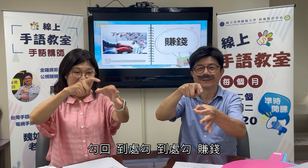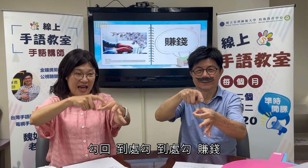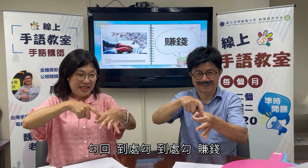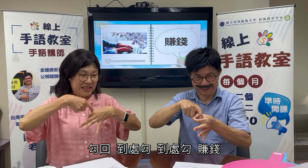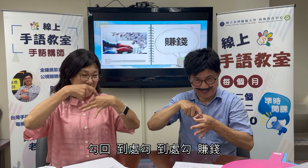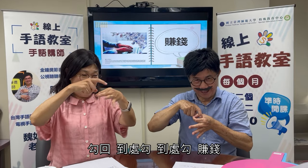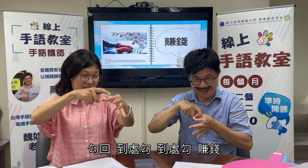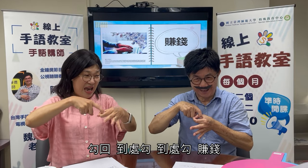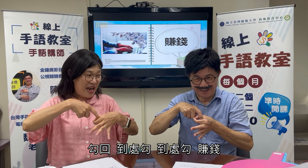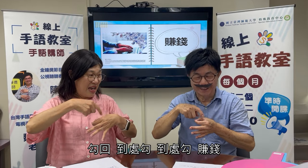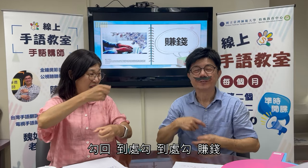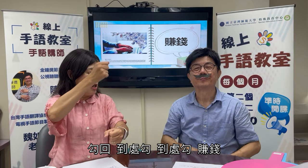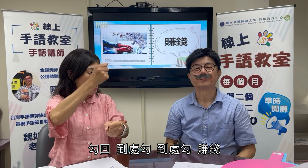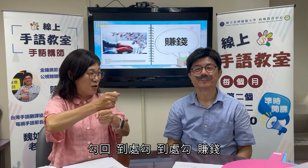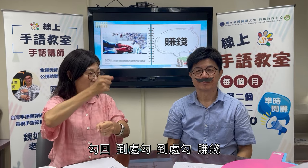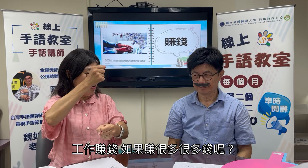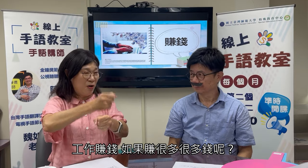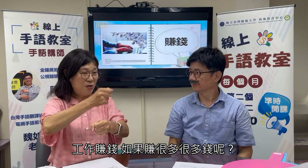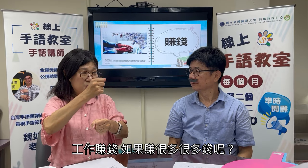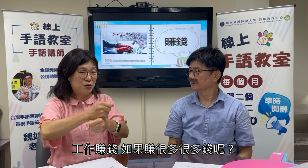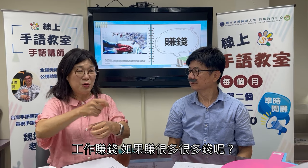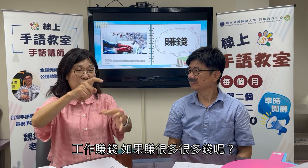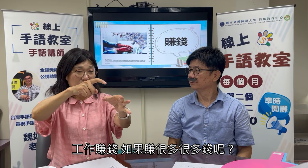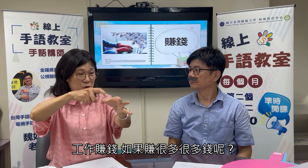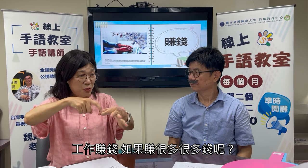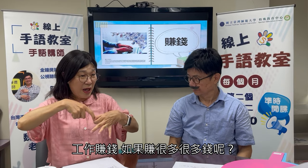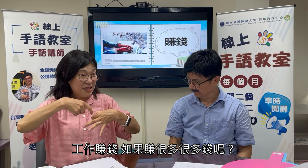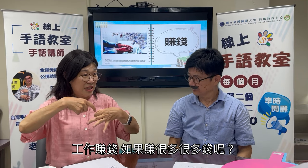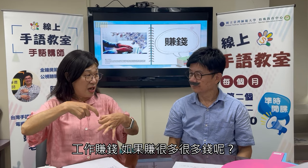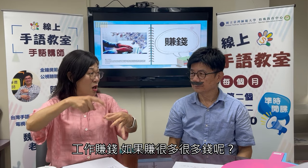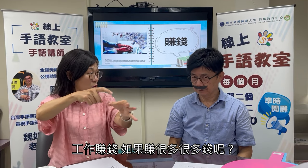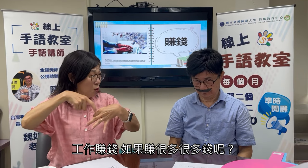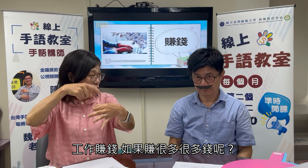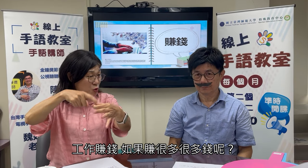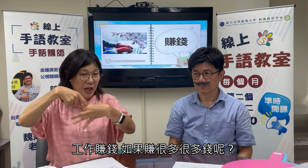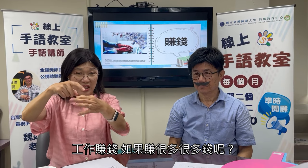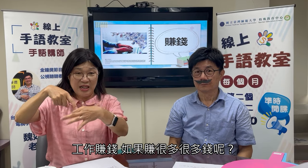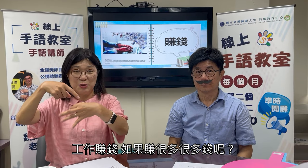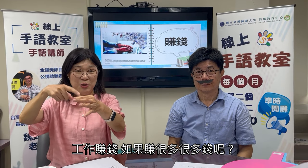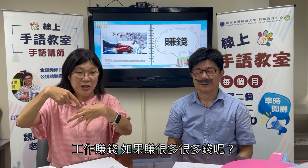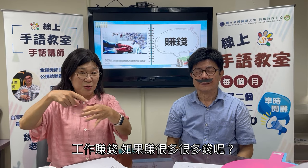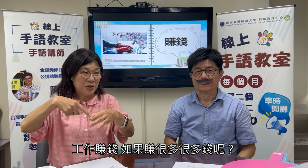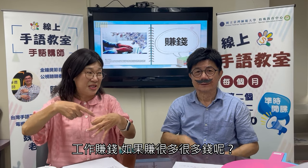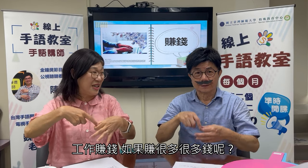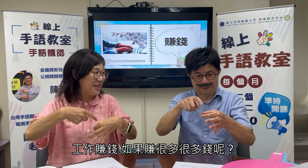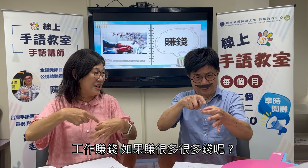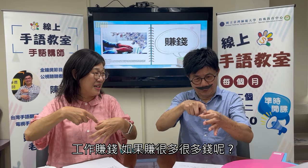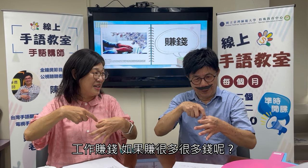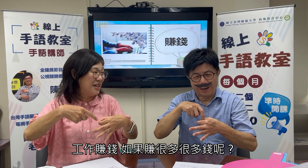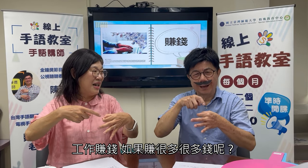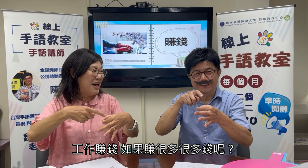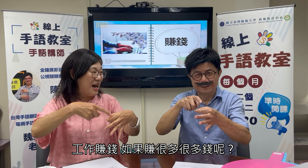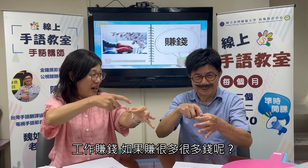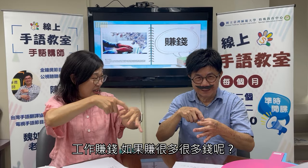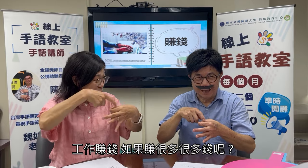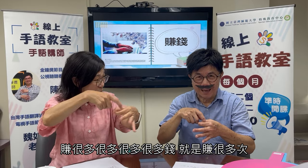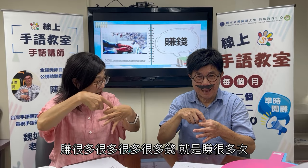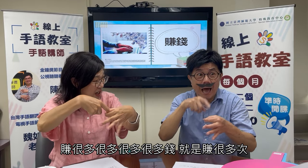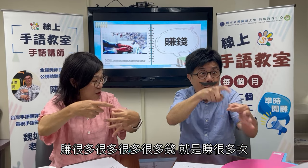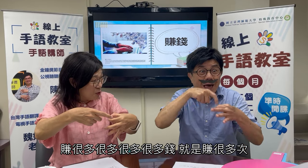赚钱。工作赚钱，如果赚很多很多钱呢？赚很多